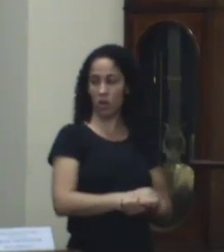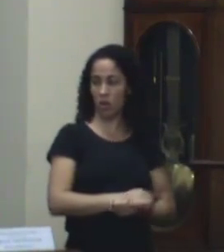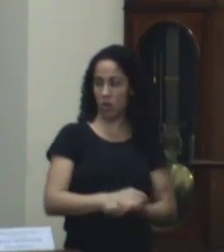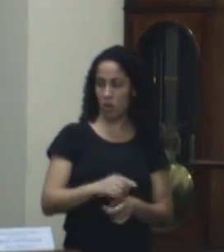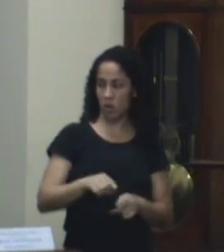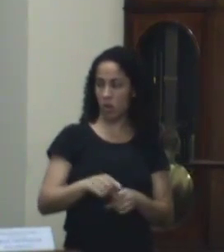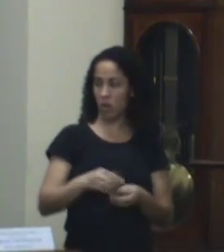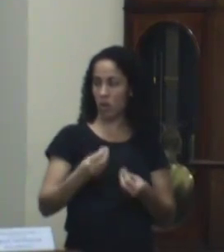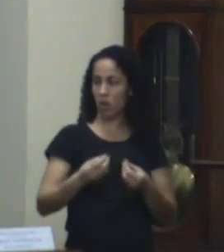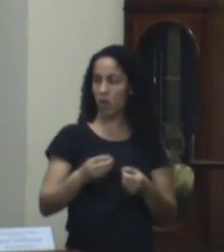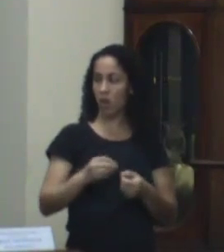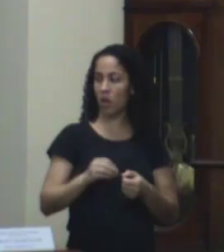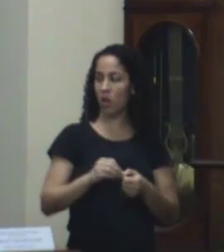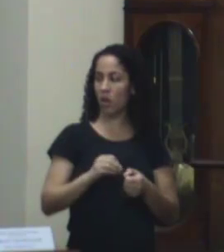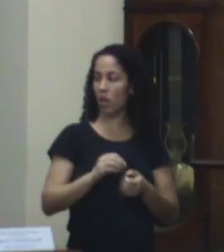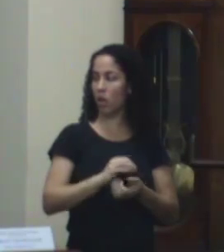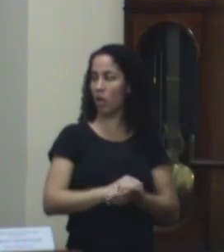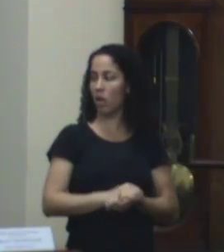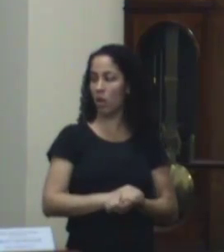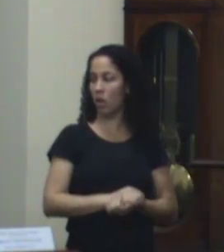muito emblemática.